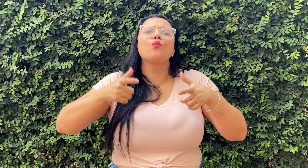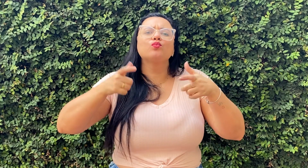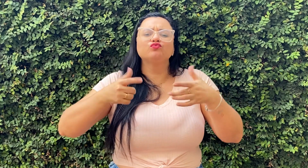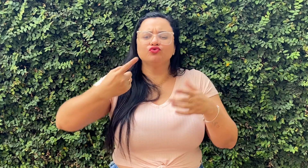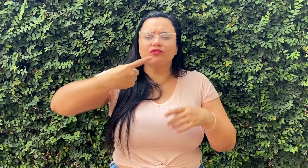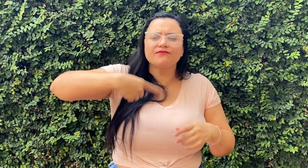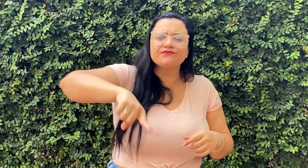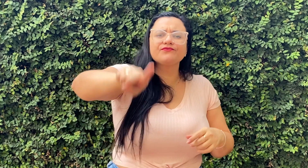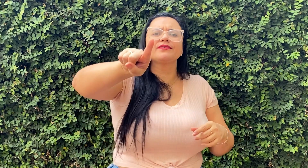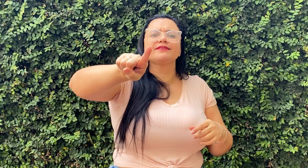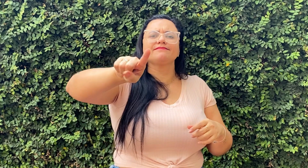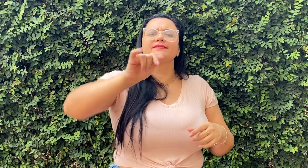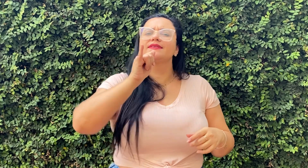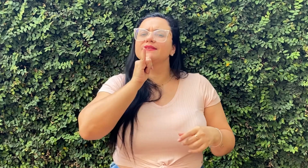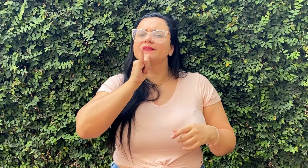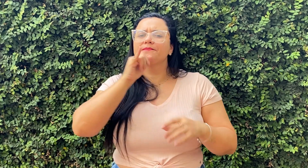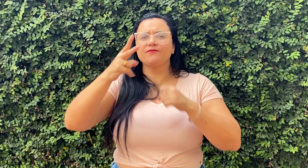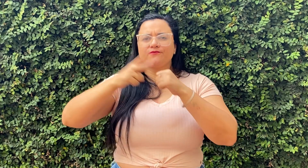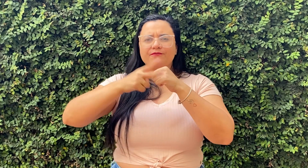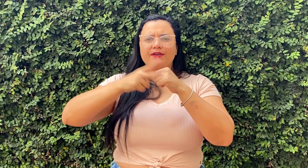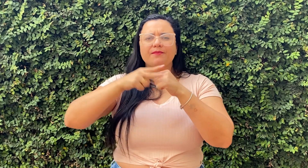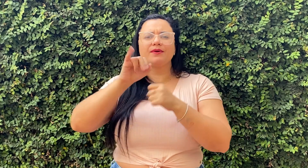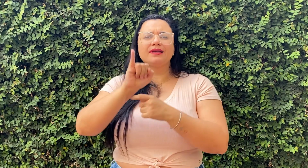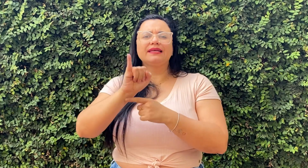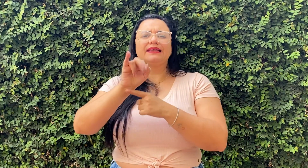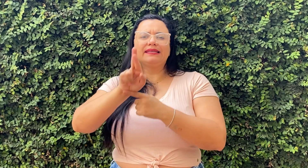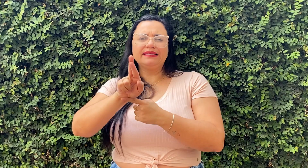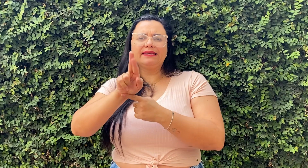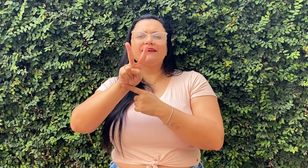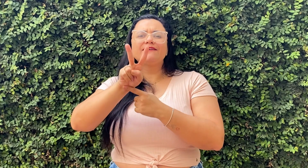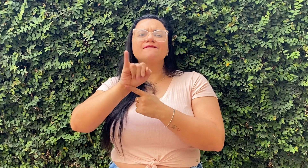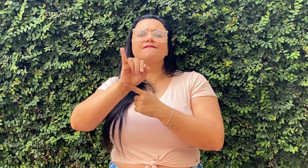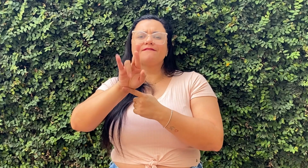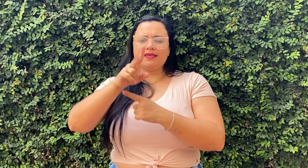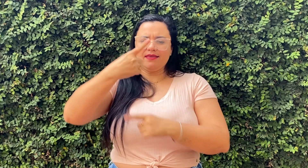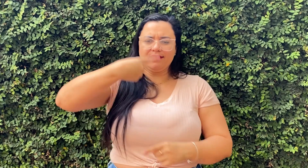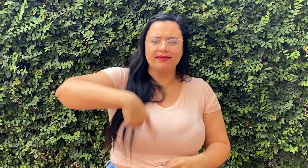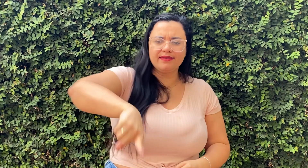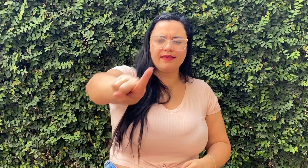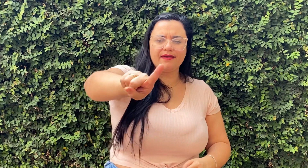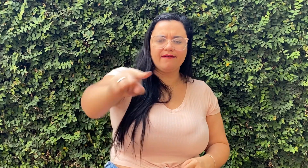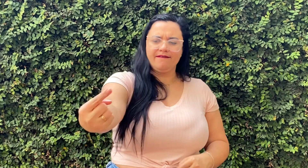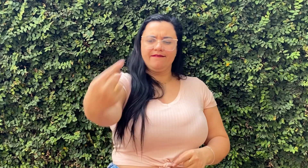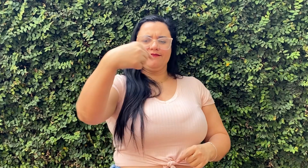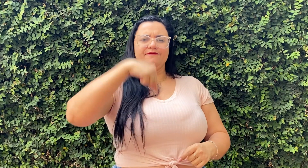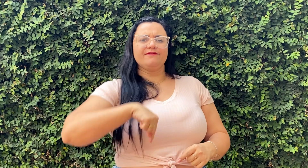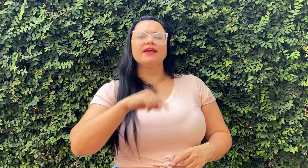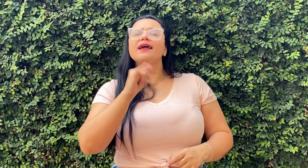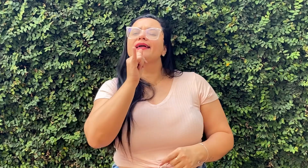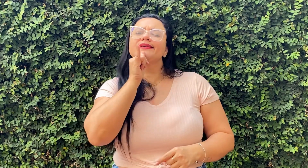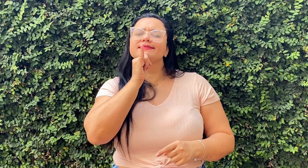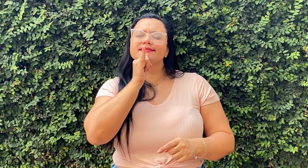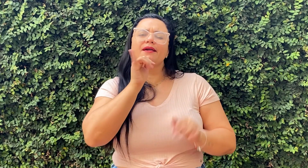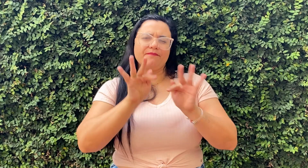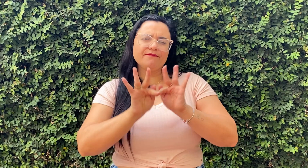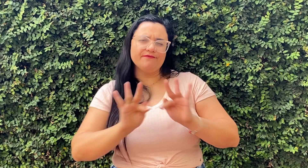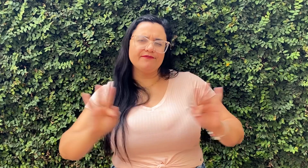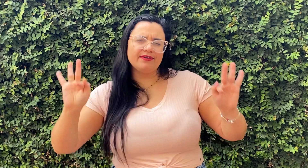a orientação da sua palma. Se você faz o verbo ir e vir, ele vai para frente e volta. Na frase,